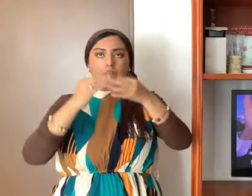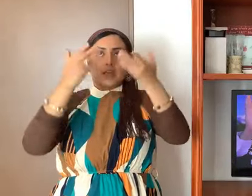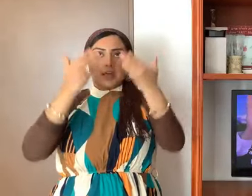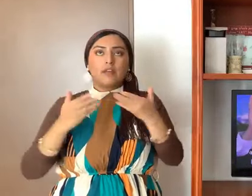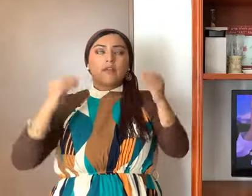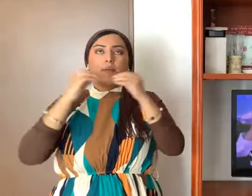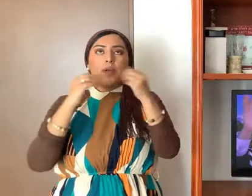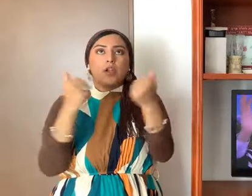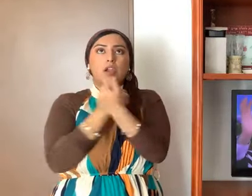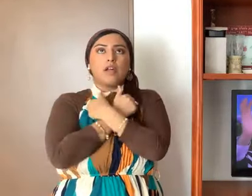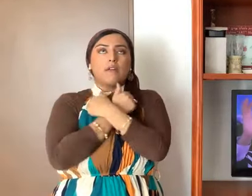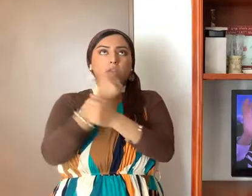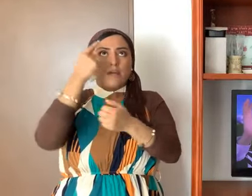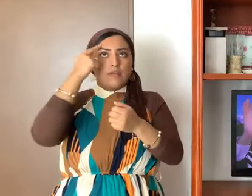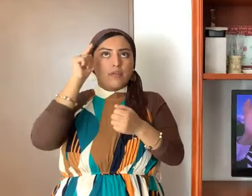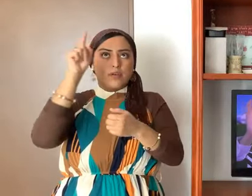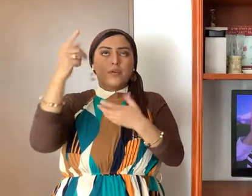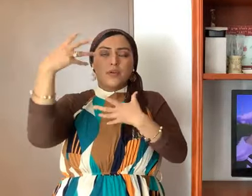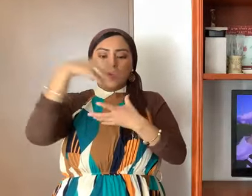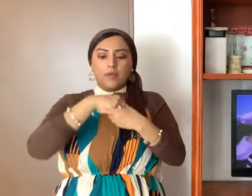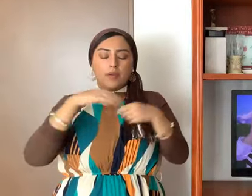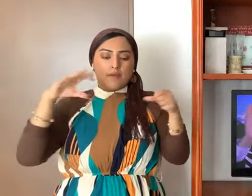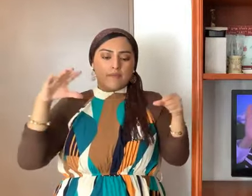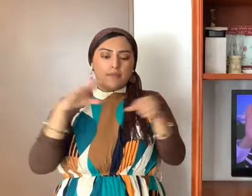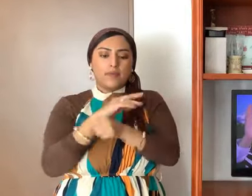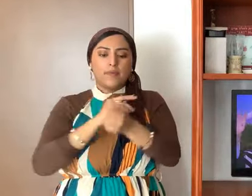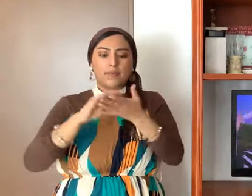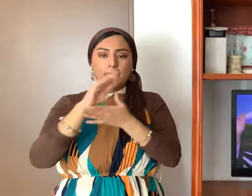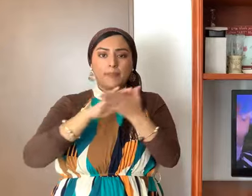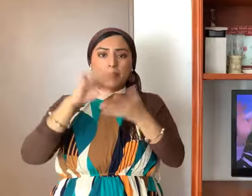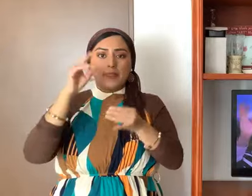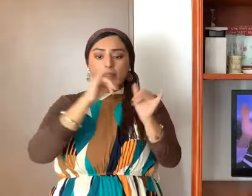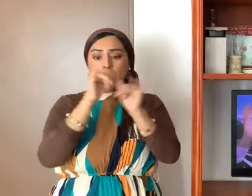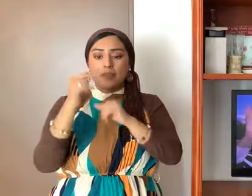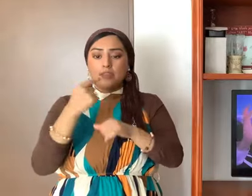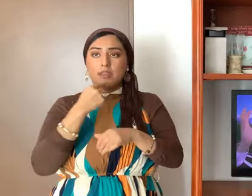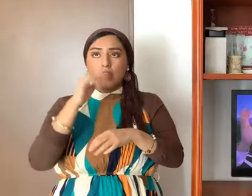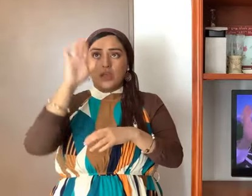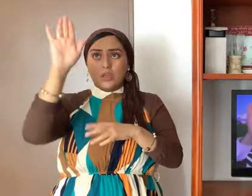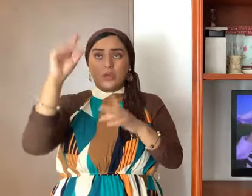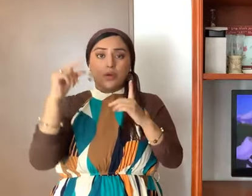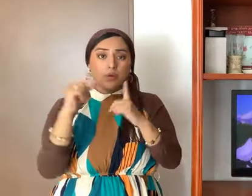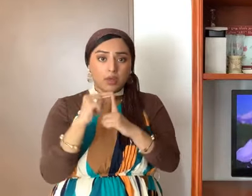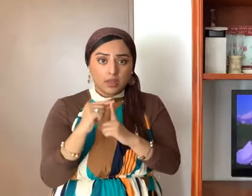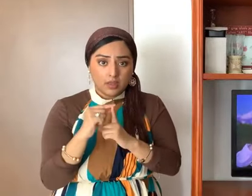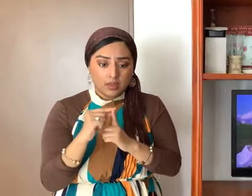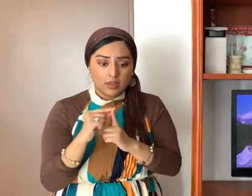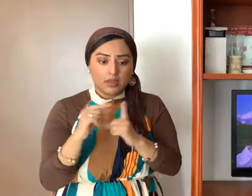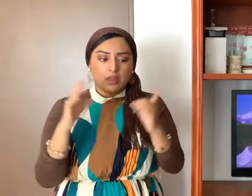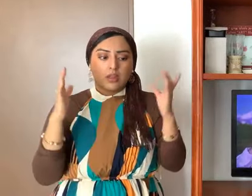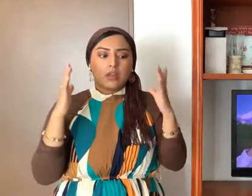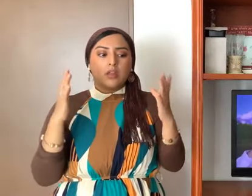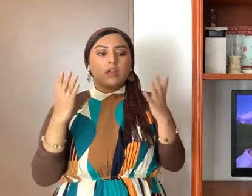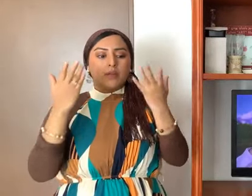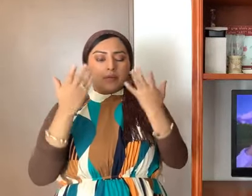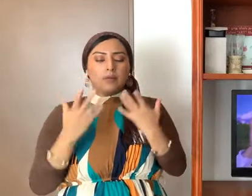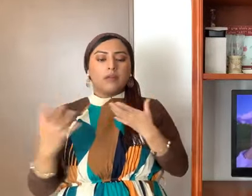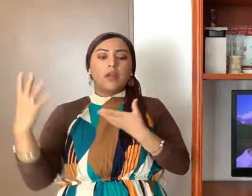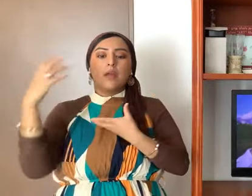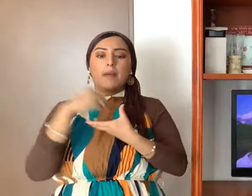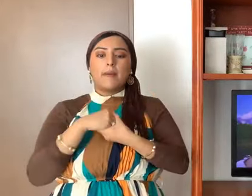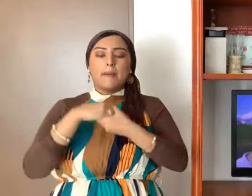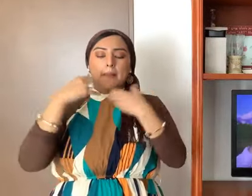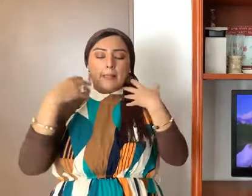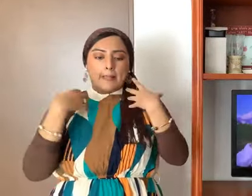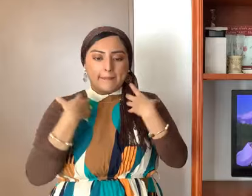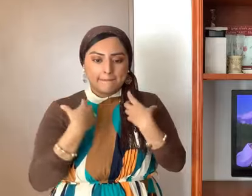más amor por ti. Llénanos de tu bendito Ruach HaKodesh para que, como dice en tu palabra, bendito Yahshua Mashiach, nos llenes en fuerza,